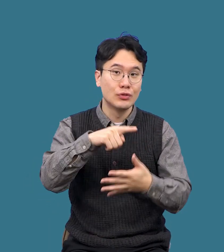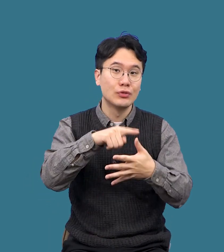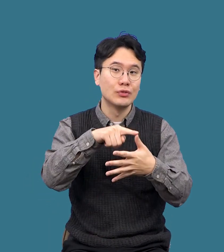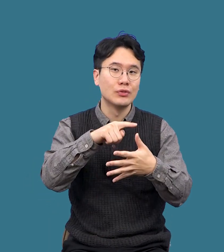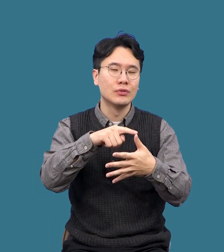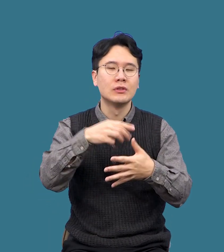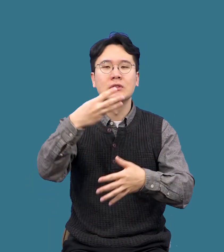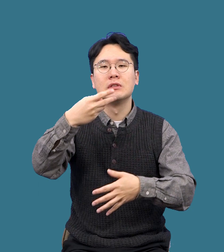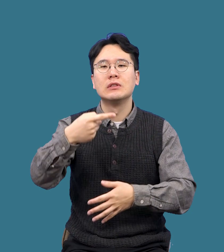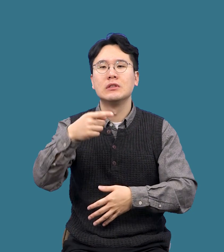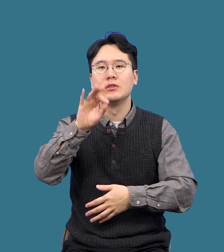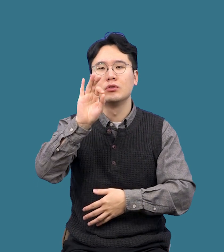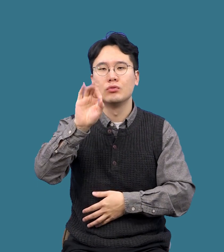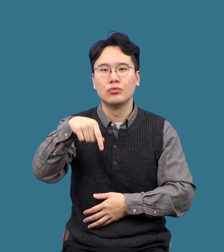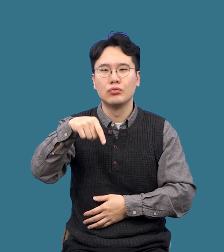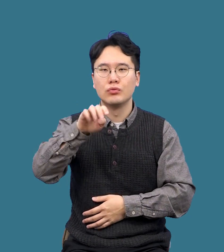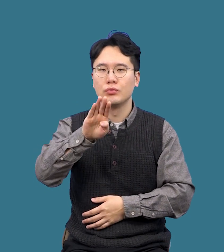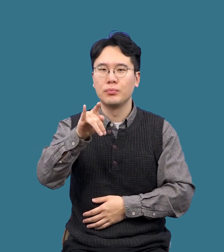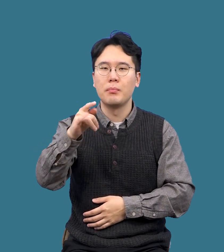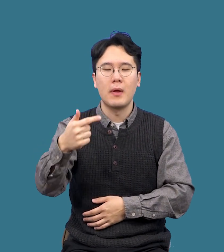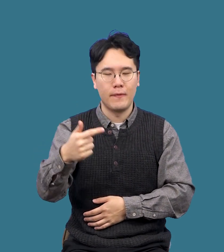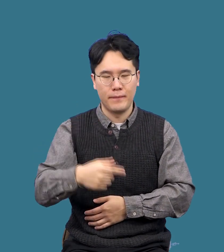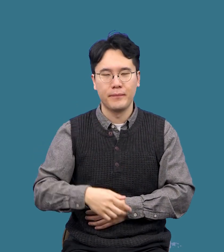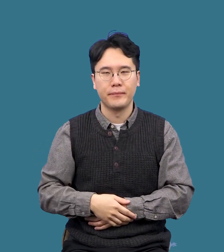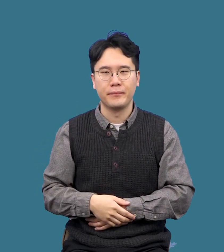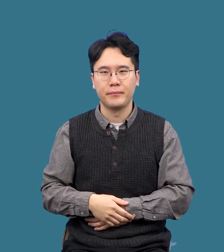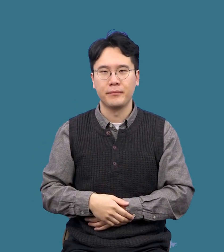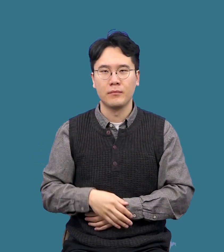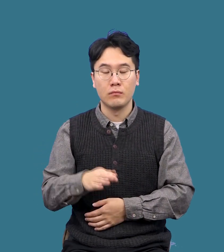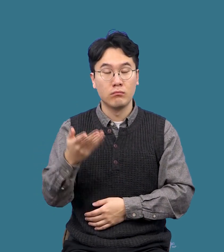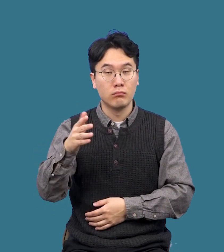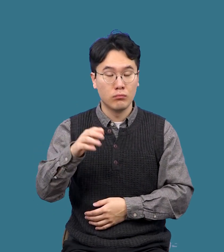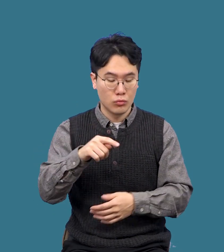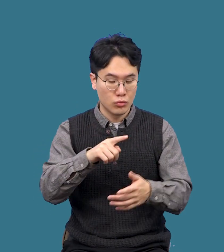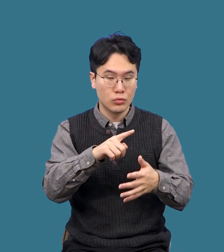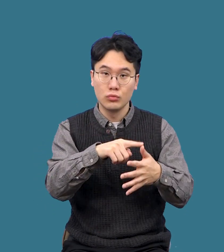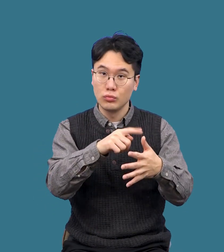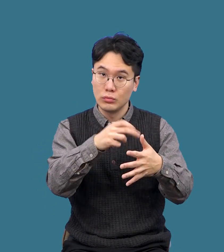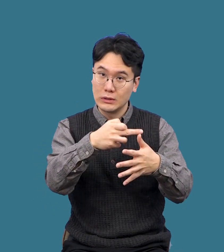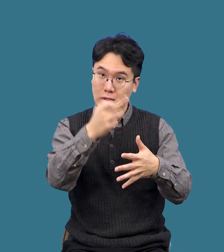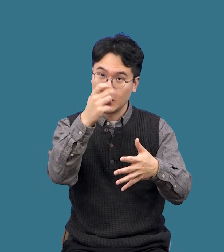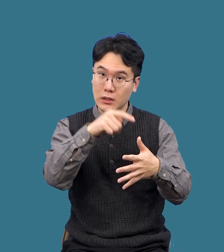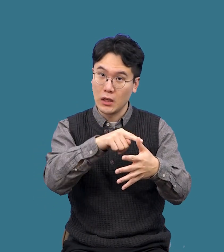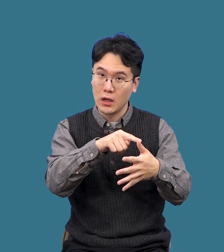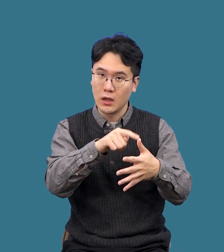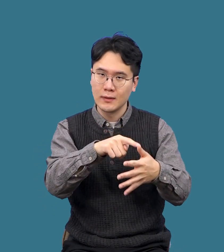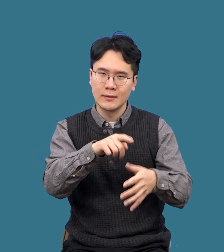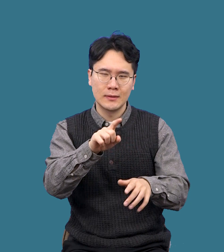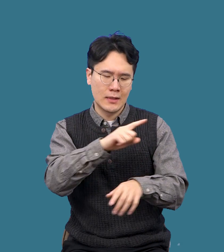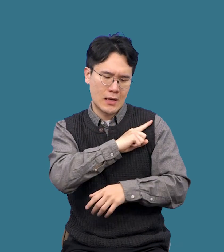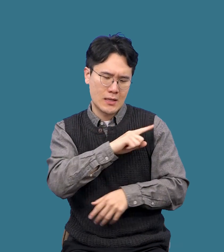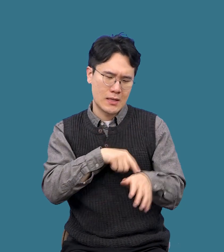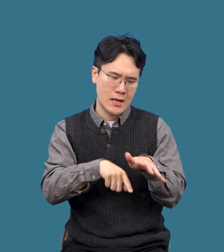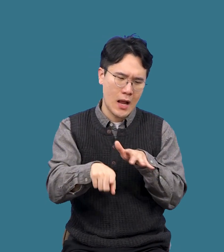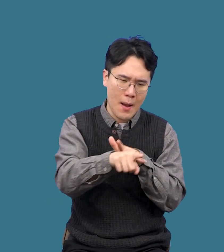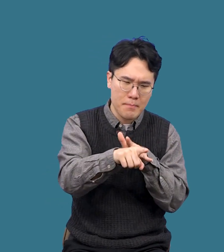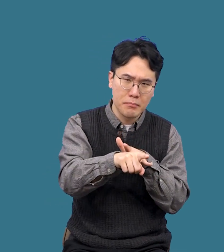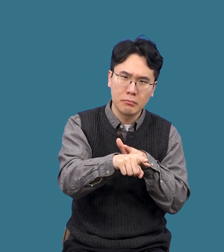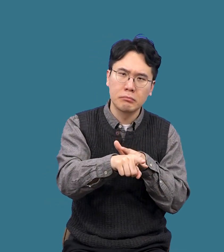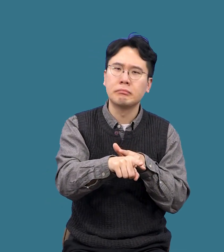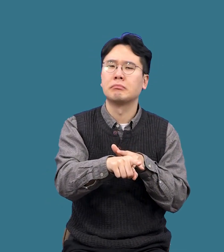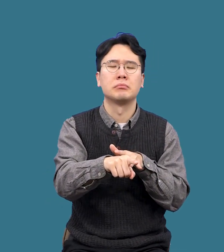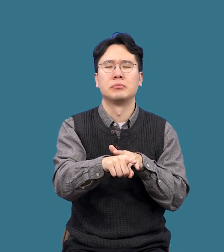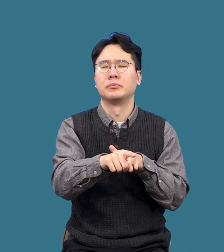그러면 르벤이 제일 앞에 나와야죠. 그런데 그렇지 않았습니다. 르벤은 범죄함으로